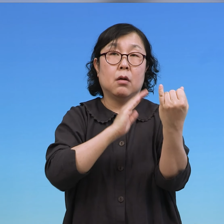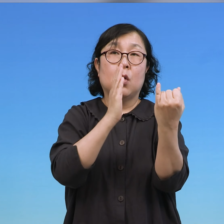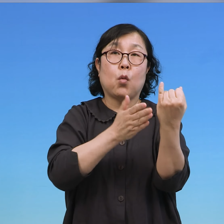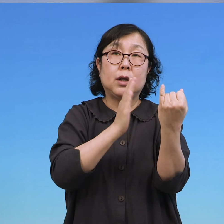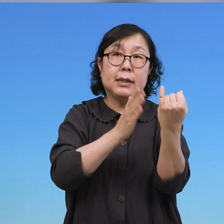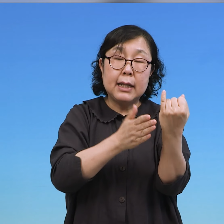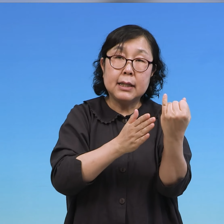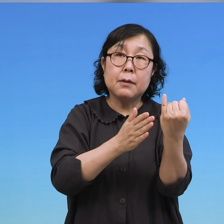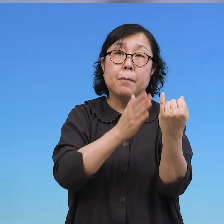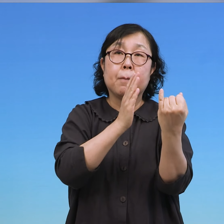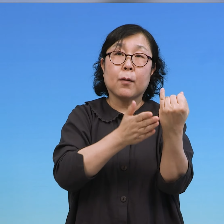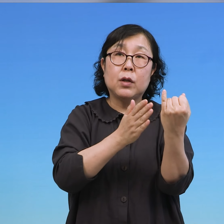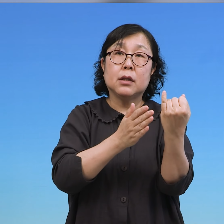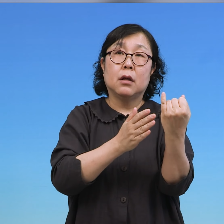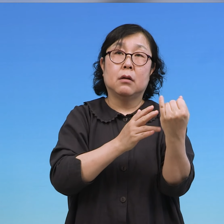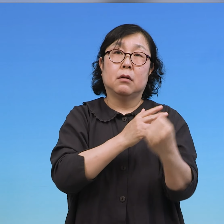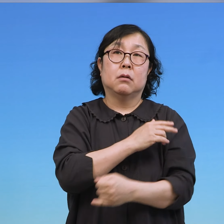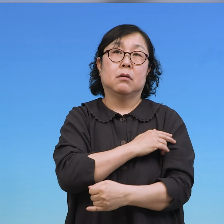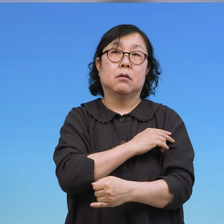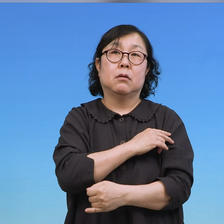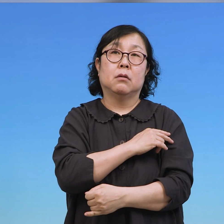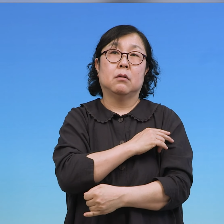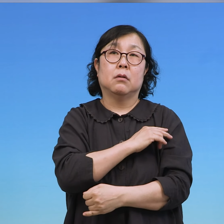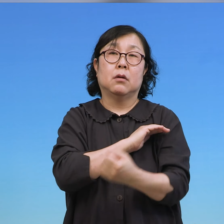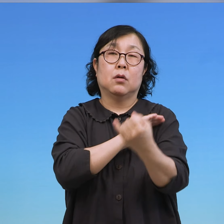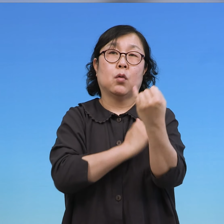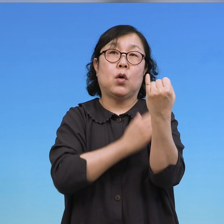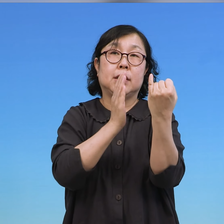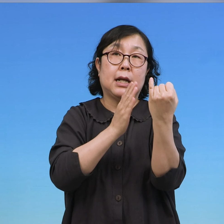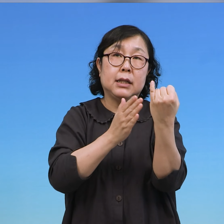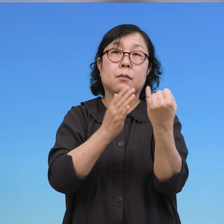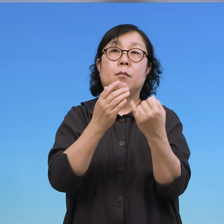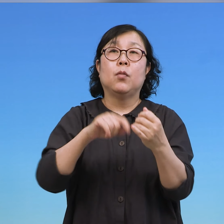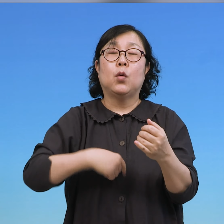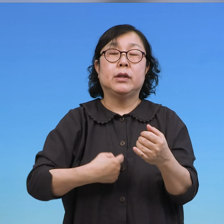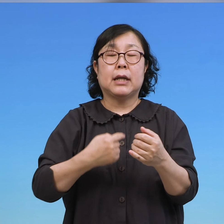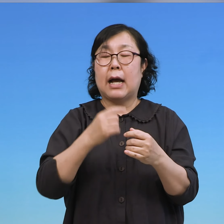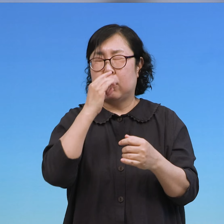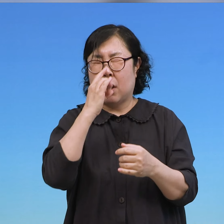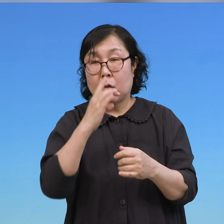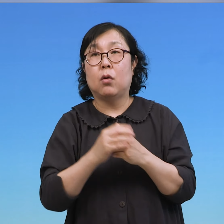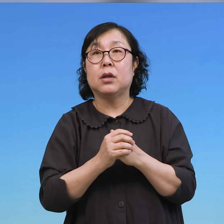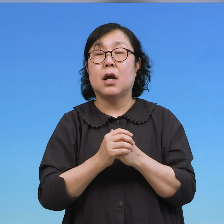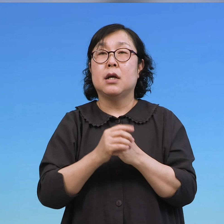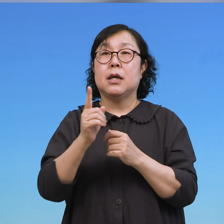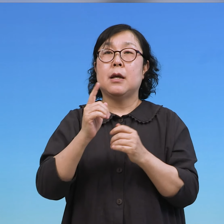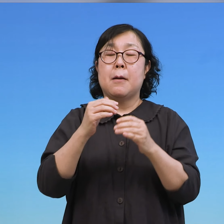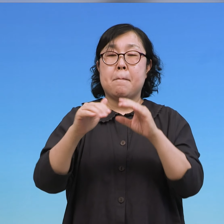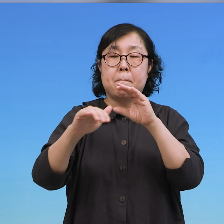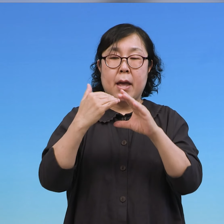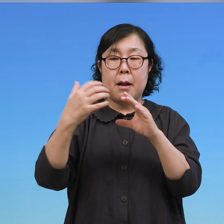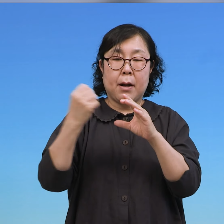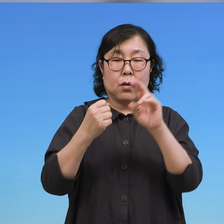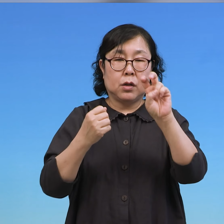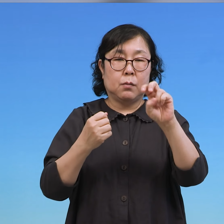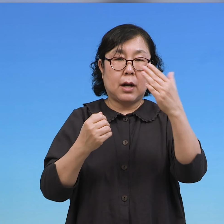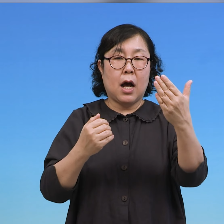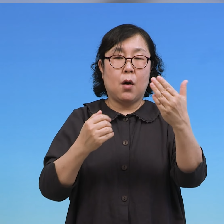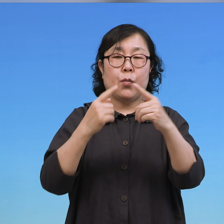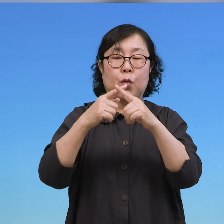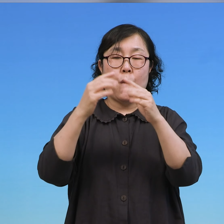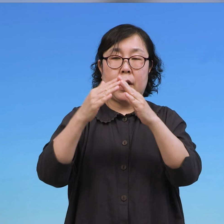수 없는 건강한 교회를 향한 규정집을 좀 만들어 주시면 좋겠습니다. 제가 이 메일을 받고요, 바로